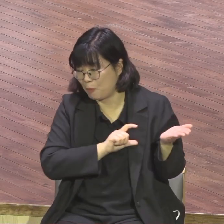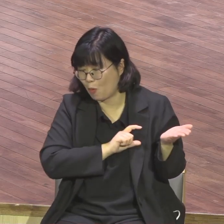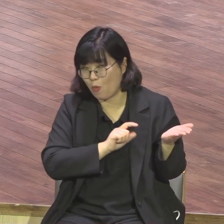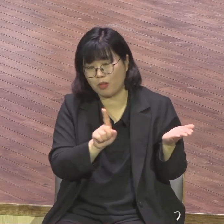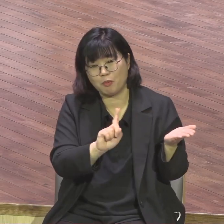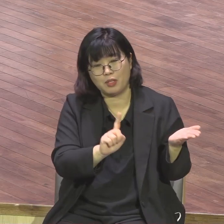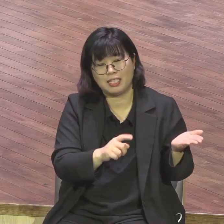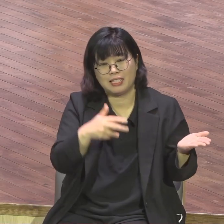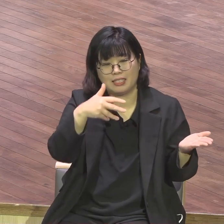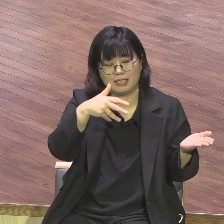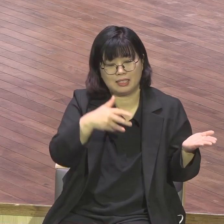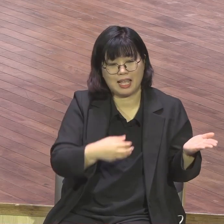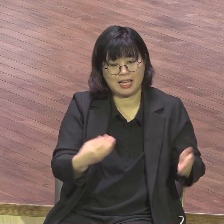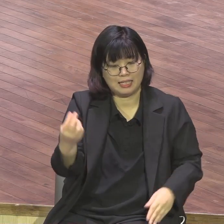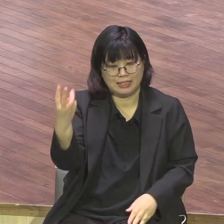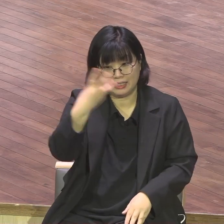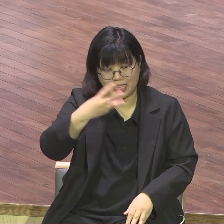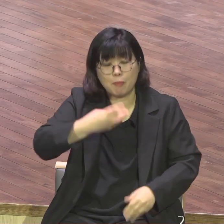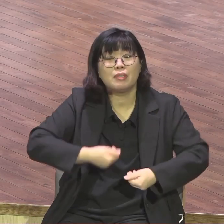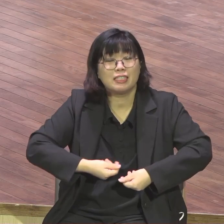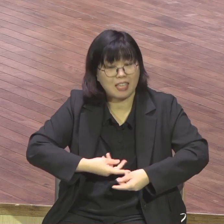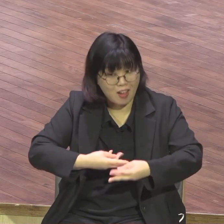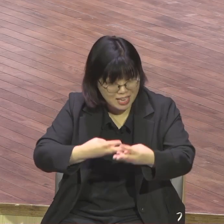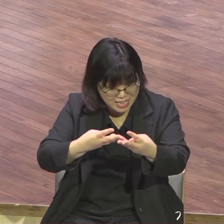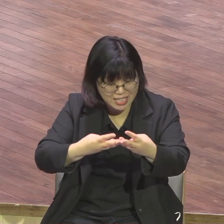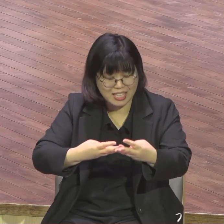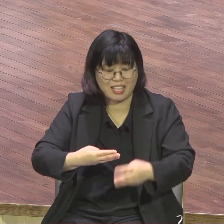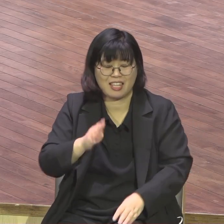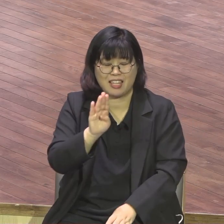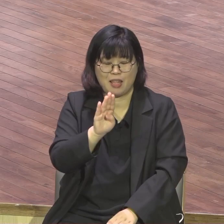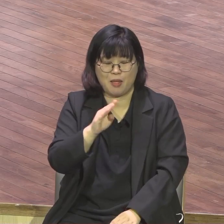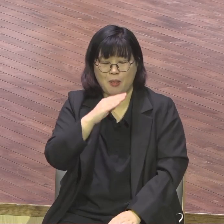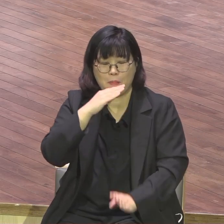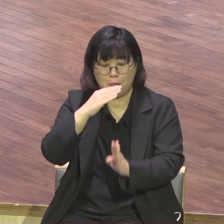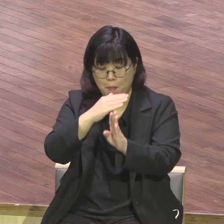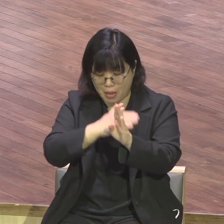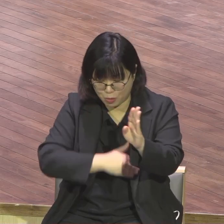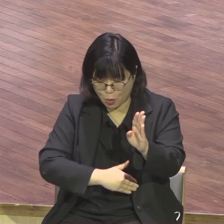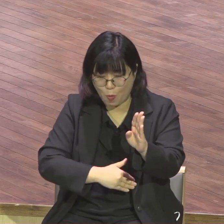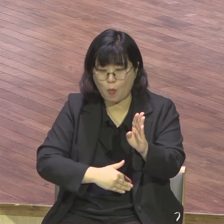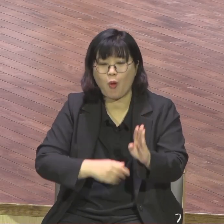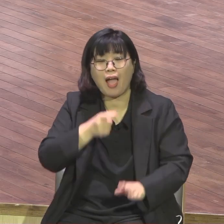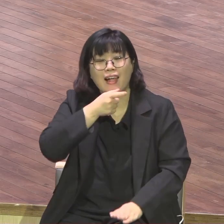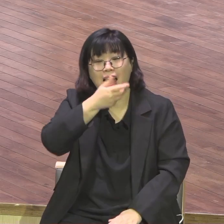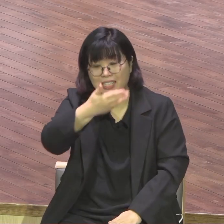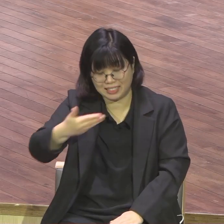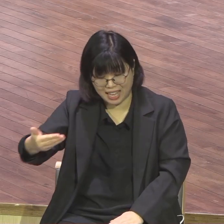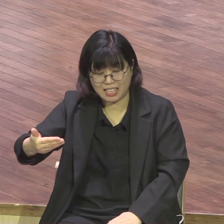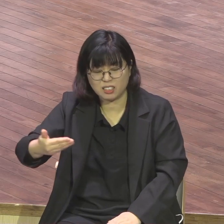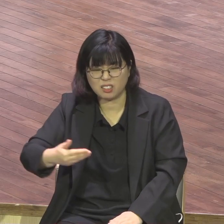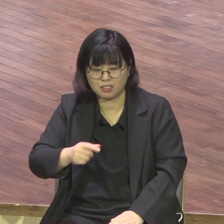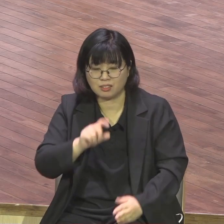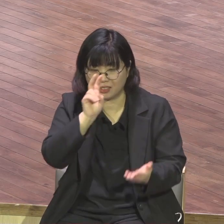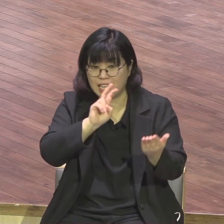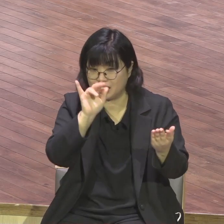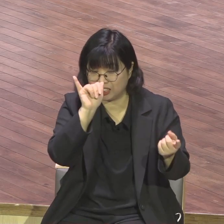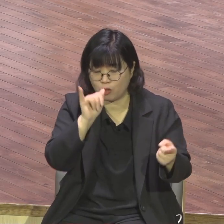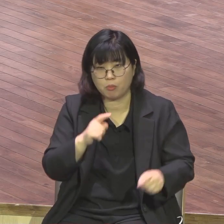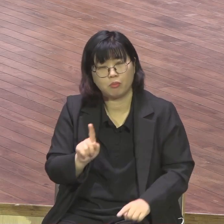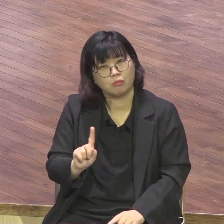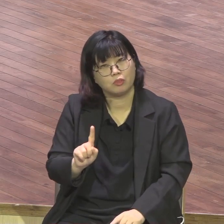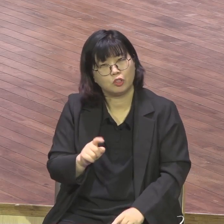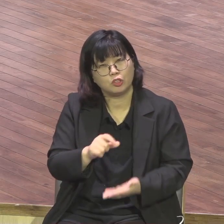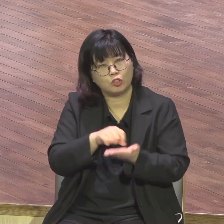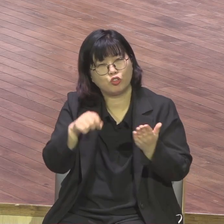1907년 남국억 장로님입니다. 남국 이름 성은 남국이고 이름 억인데 남국억 장로님이 작사한